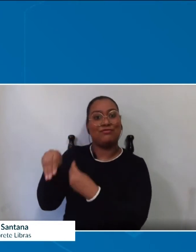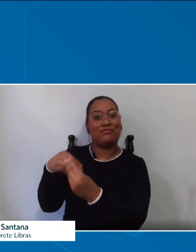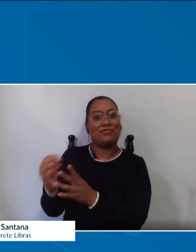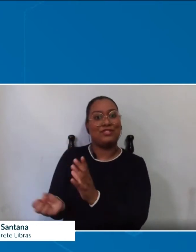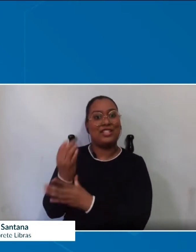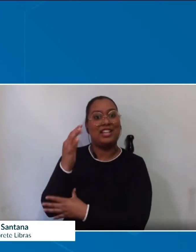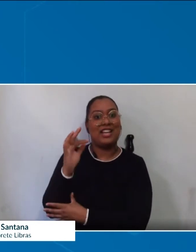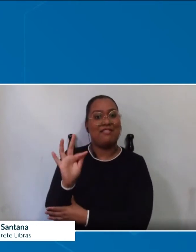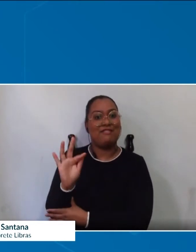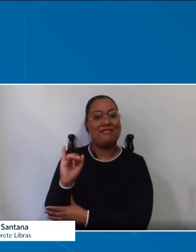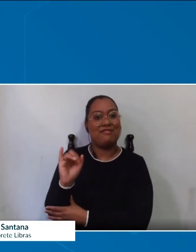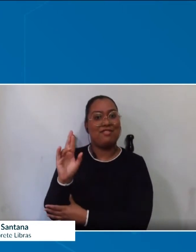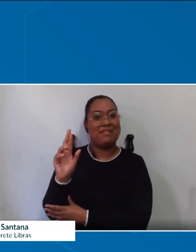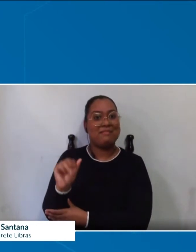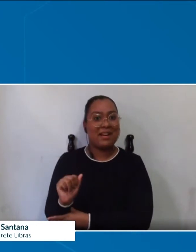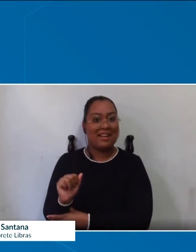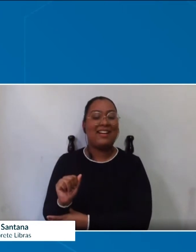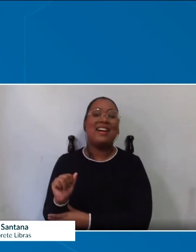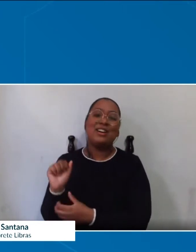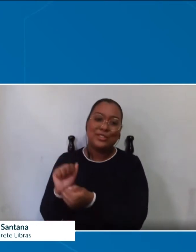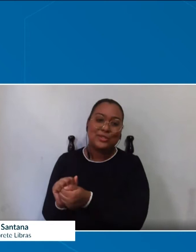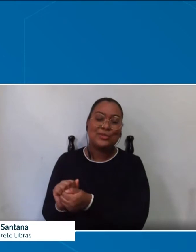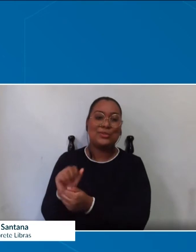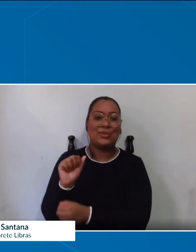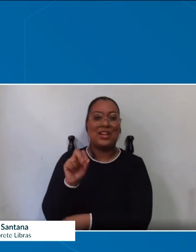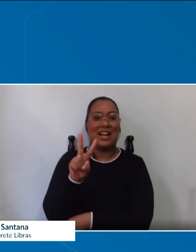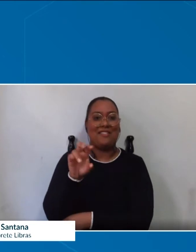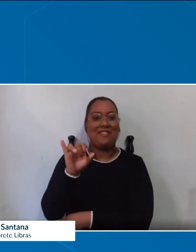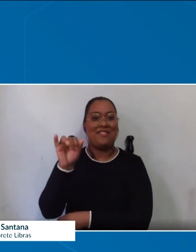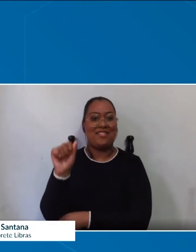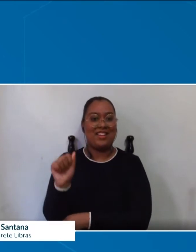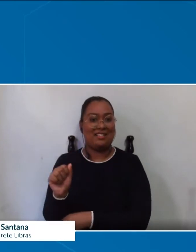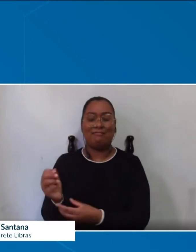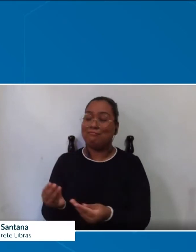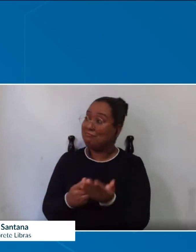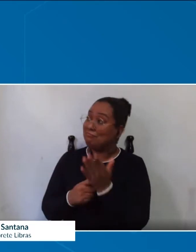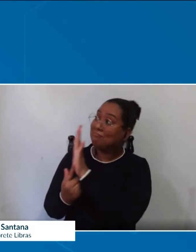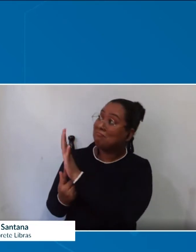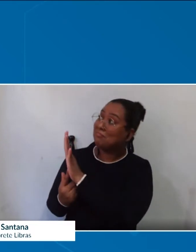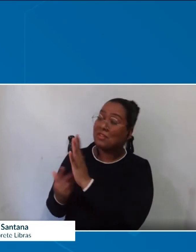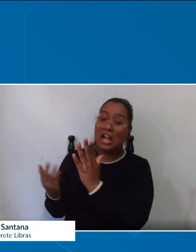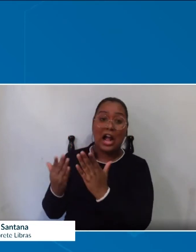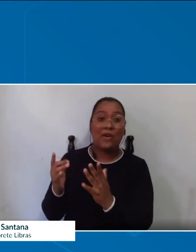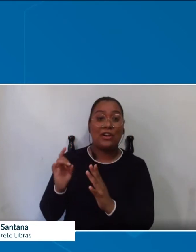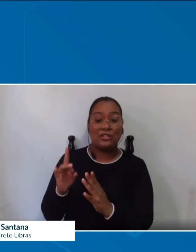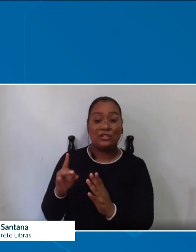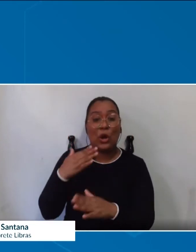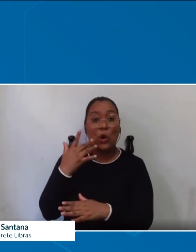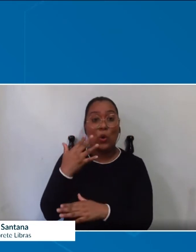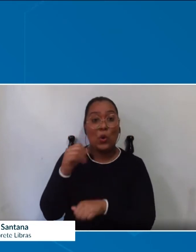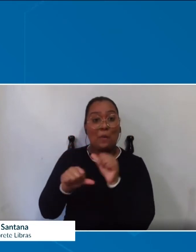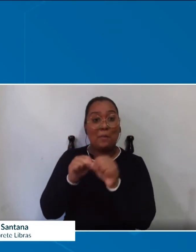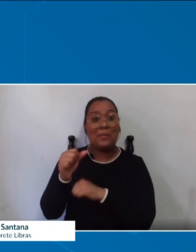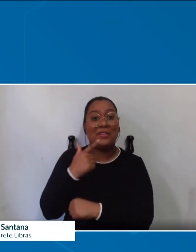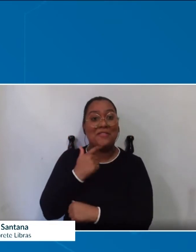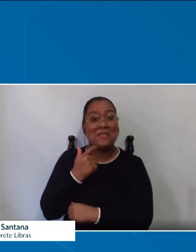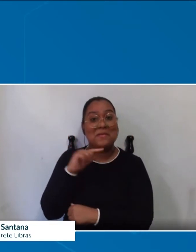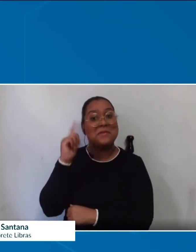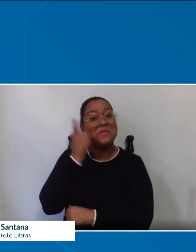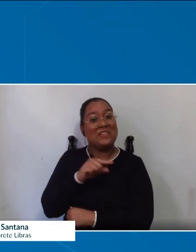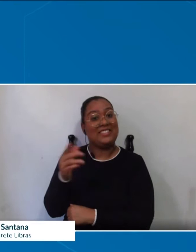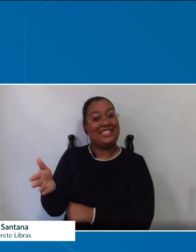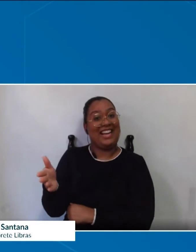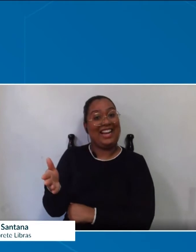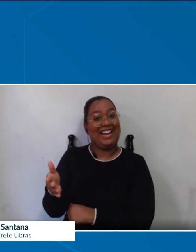um compensado à base de casca de tomate e dissemos para a empresa, né? Agora é só pintar de vermelho que vocês vão ter os primeiros móveis